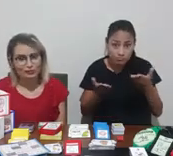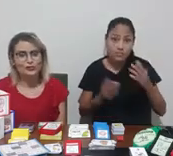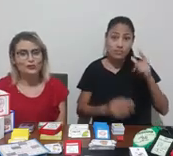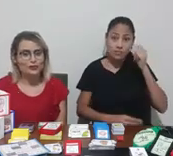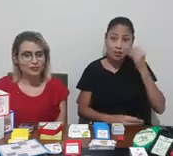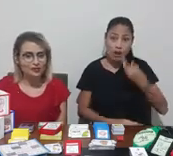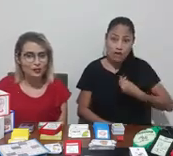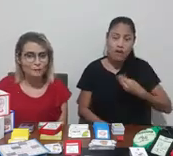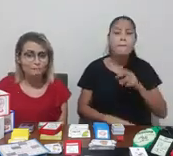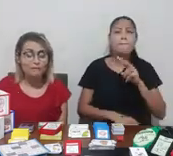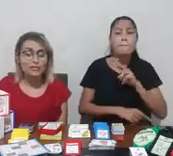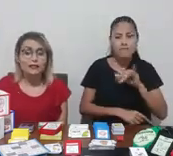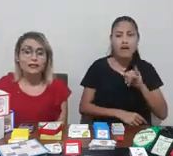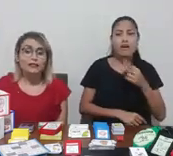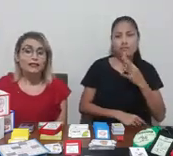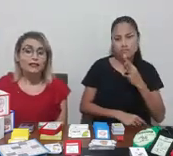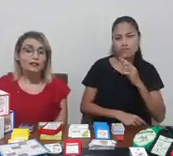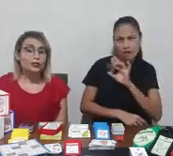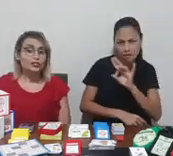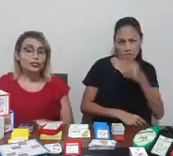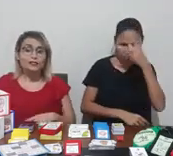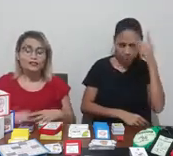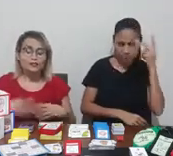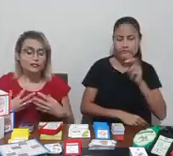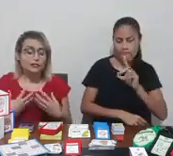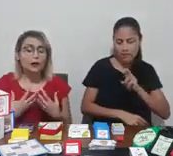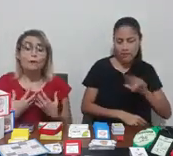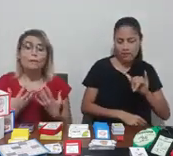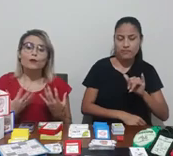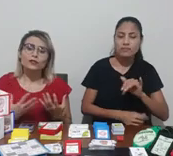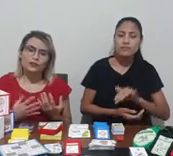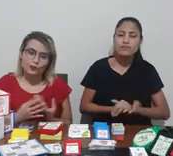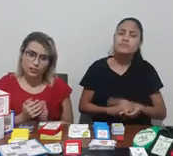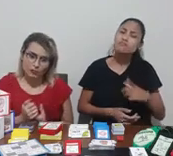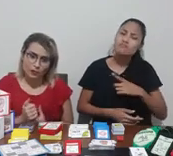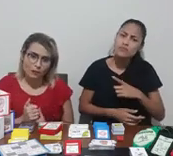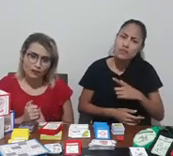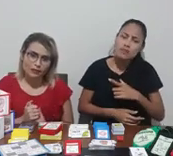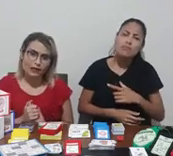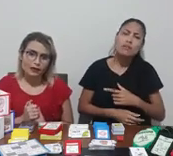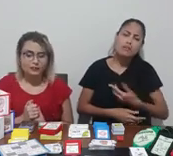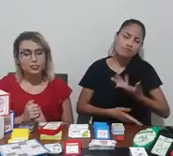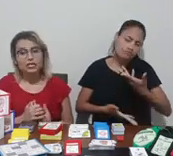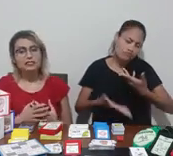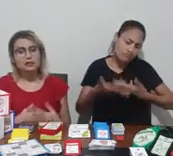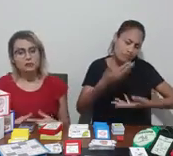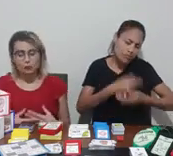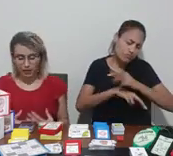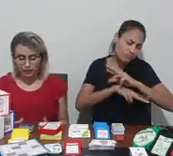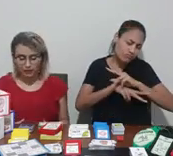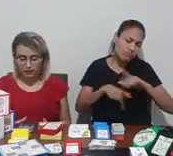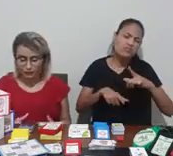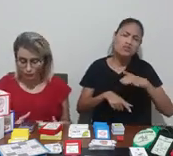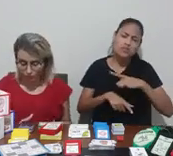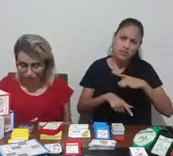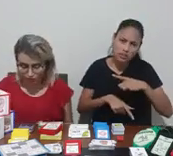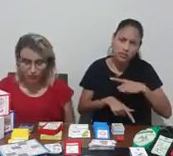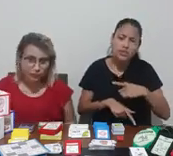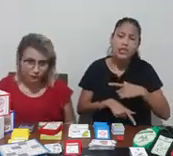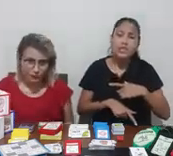breve vocês conhecerão. E nós temos, assim, muitas coisas para compartilhar. E já temos